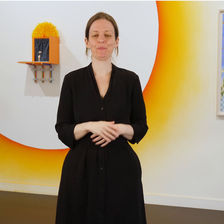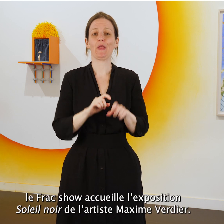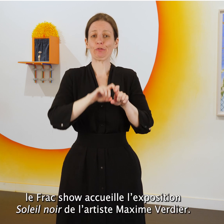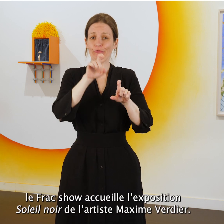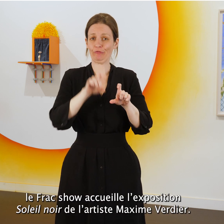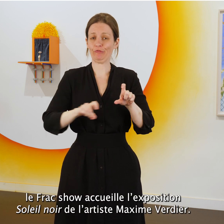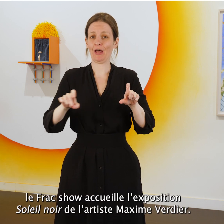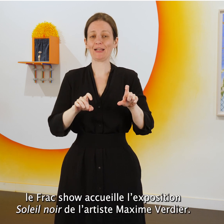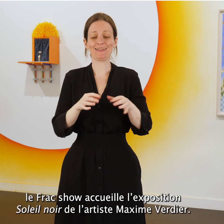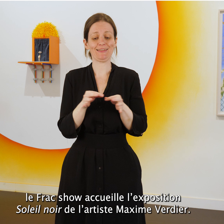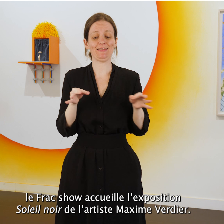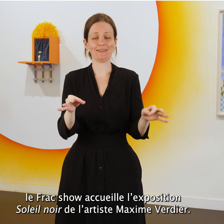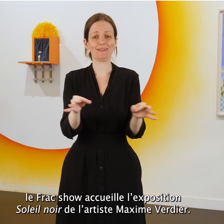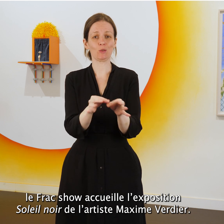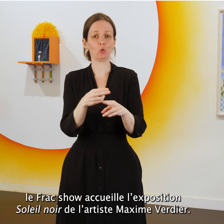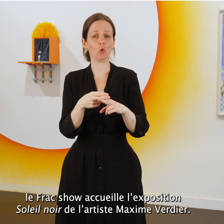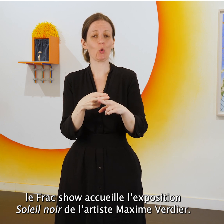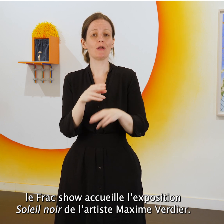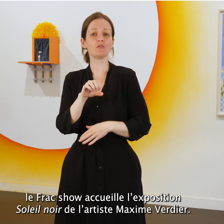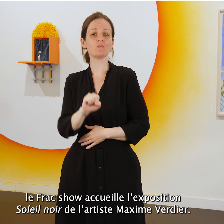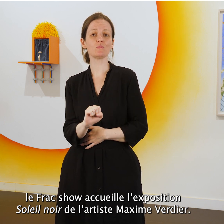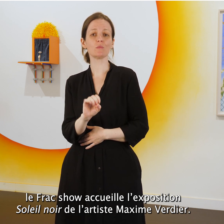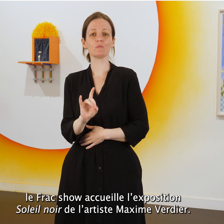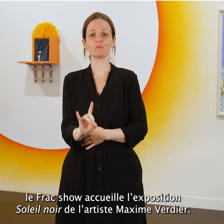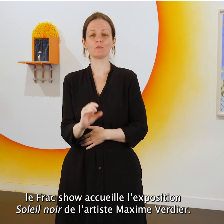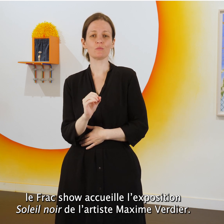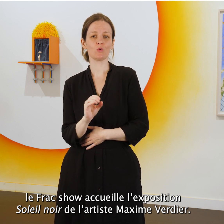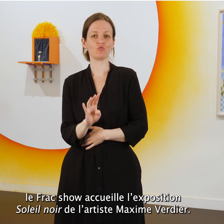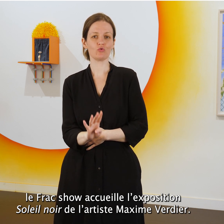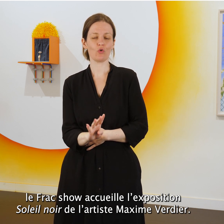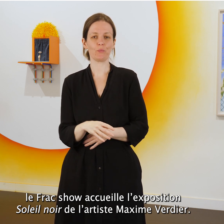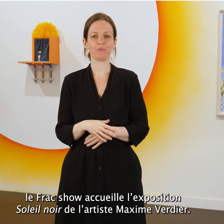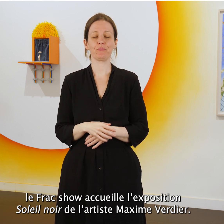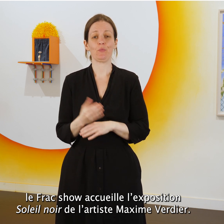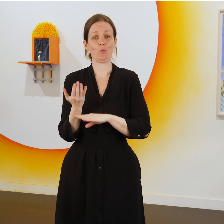le FRAC Show accueille l'exposition Soleil Noir de l'artiste Maxime Verdier.